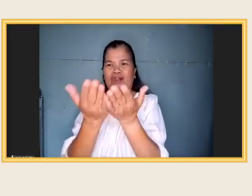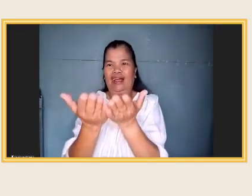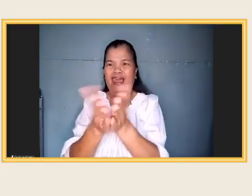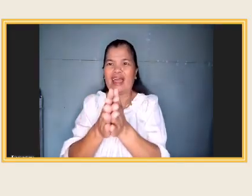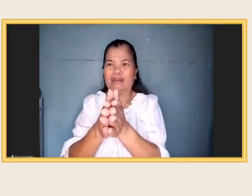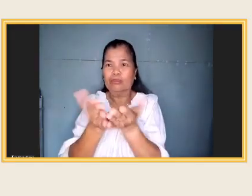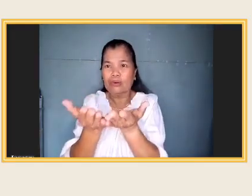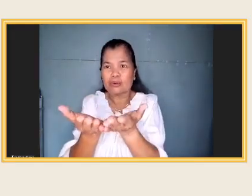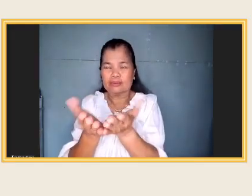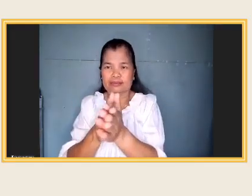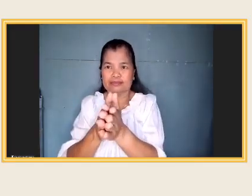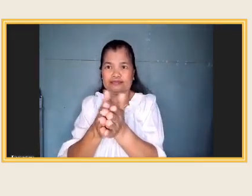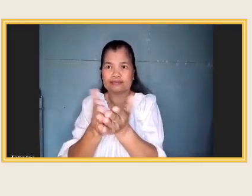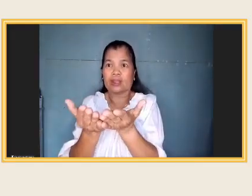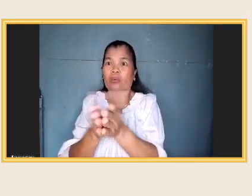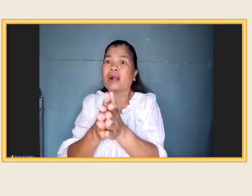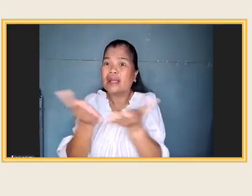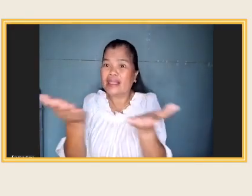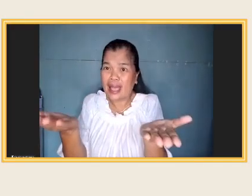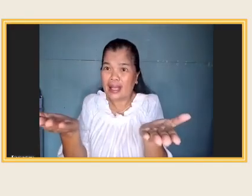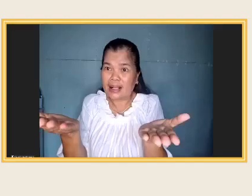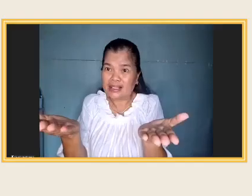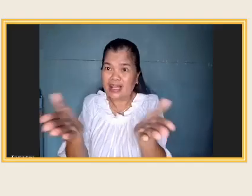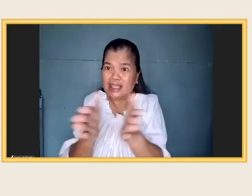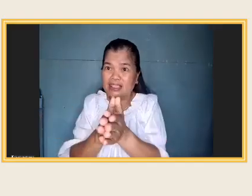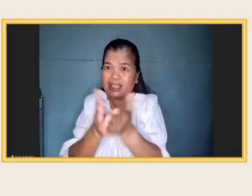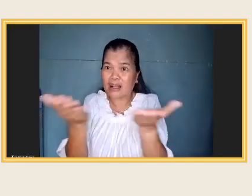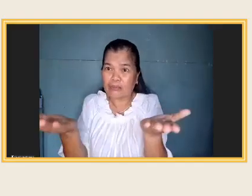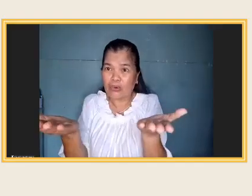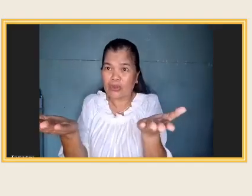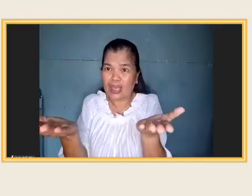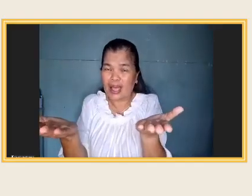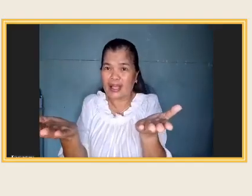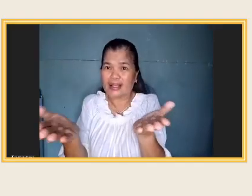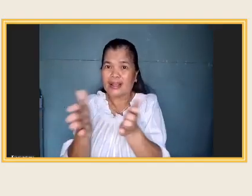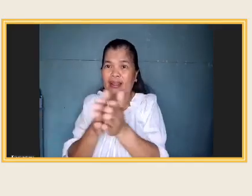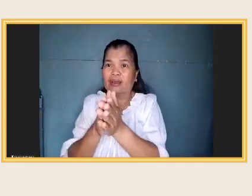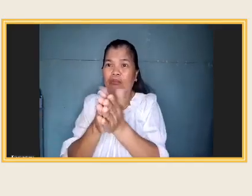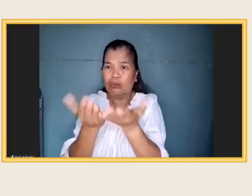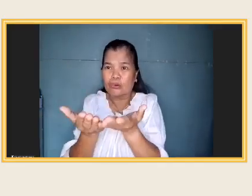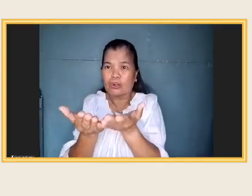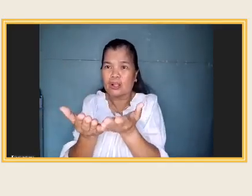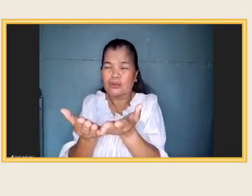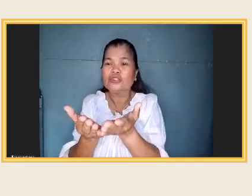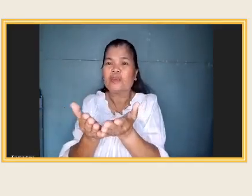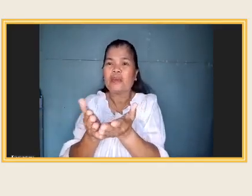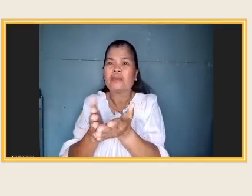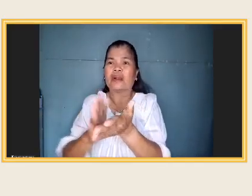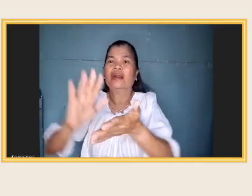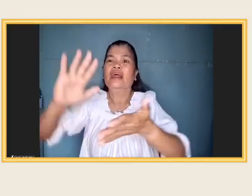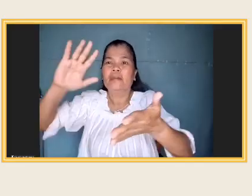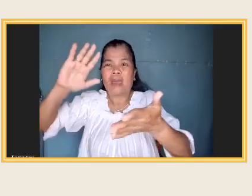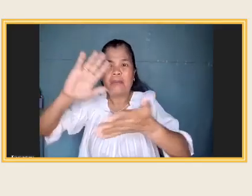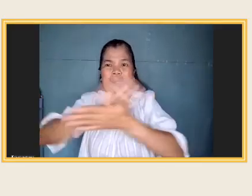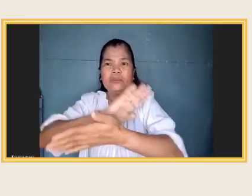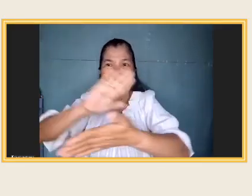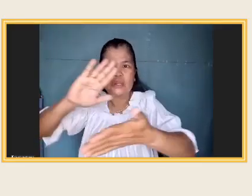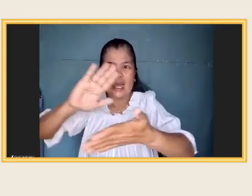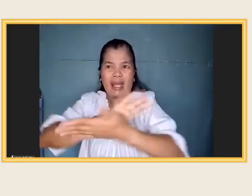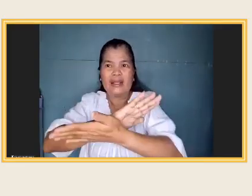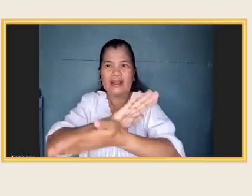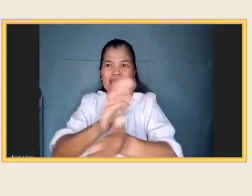Book. Yan, book. Huwag ganyan, kasi ganyan, sirang book yan. Book. Newspaper,